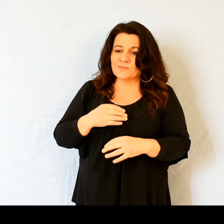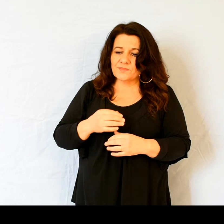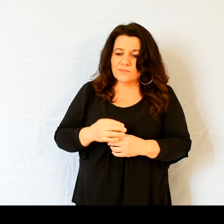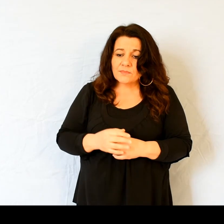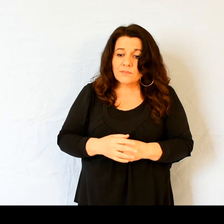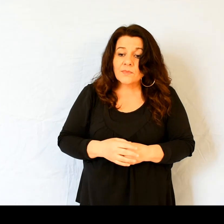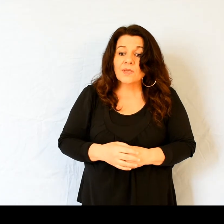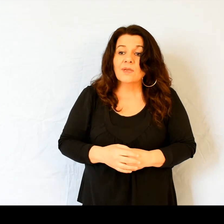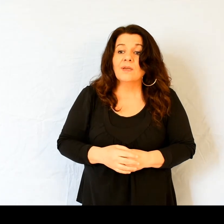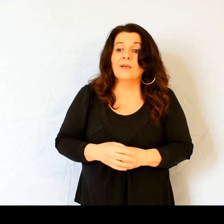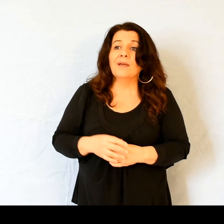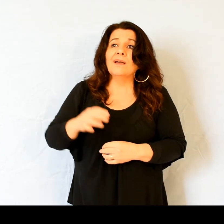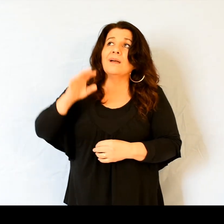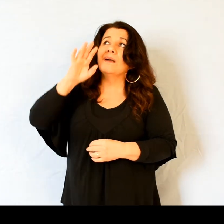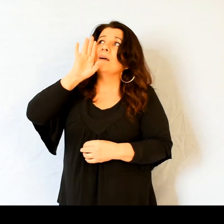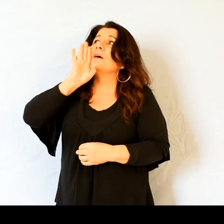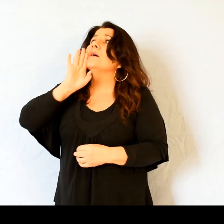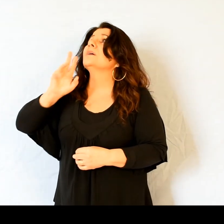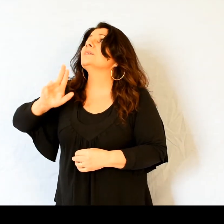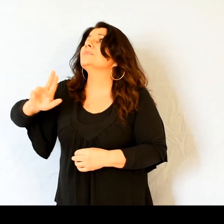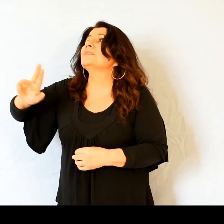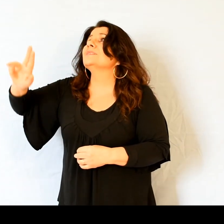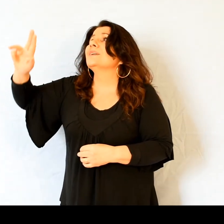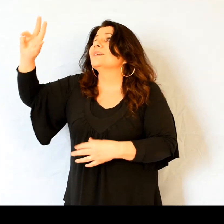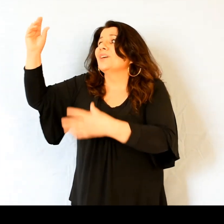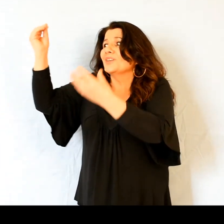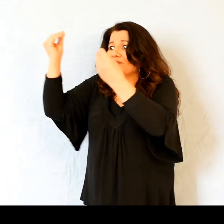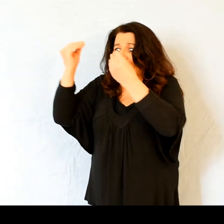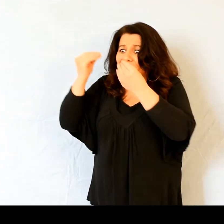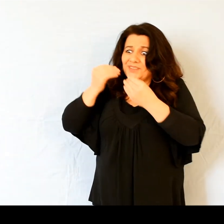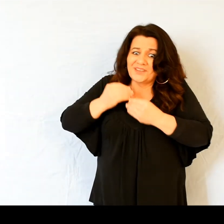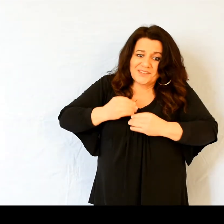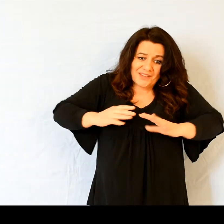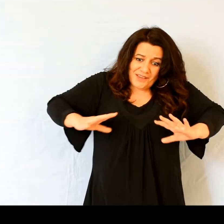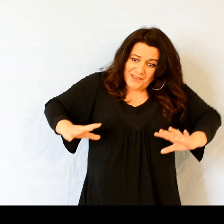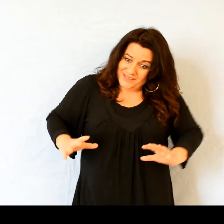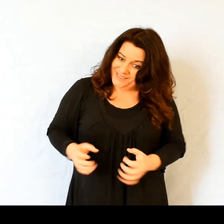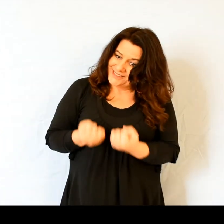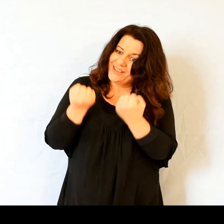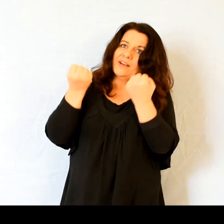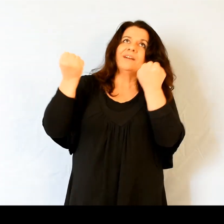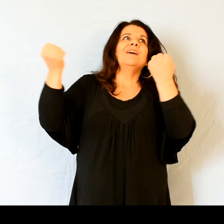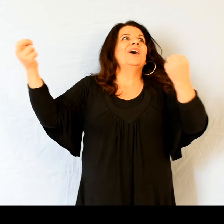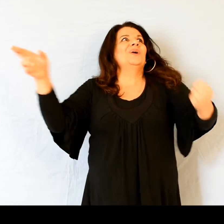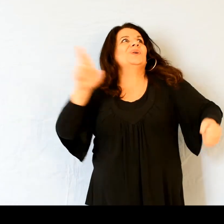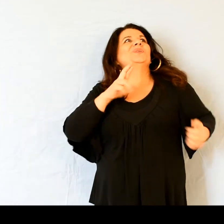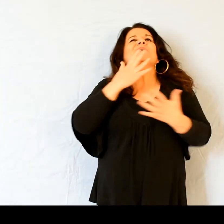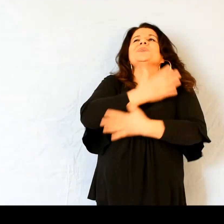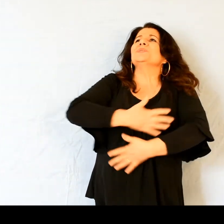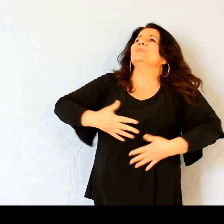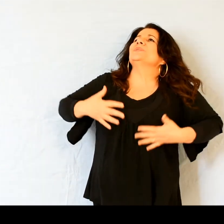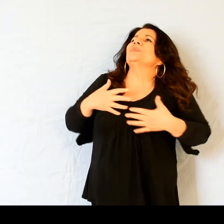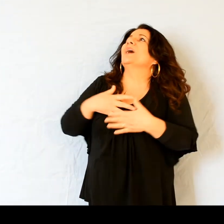Rends-moi la joie d'être sauvé. Que l'Esprit généreux me